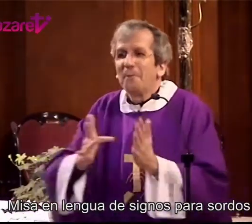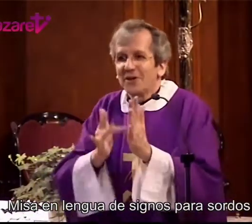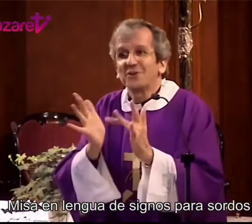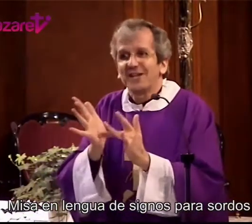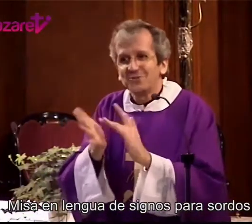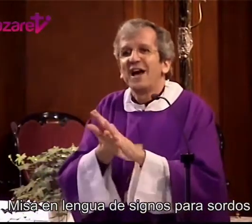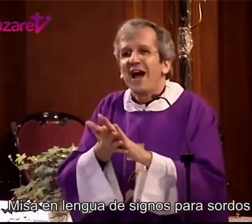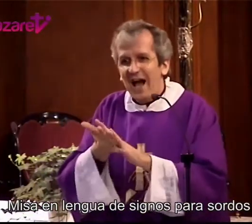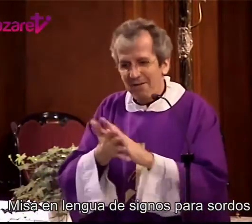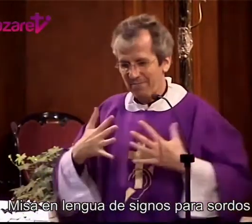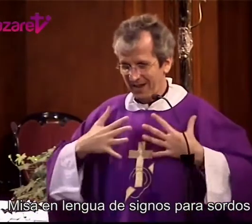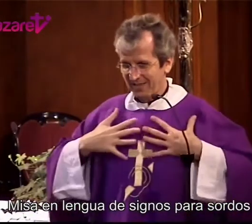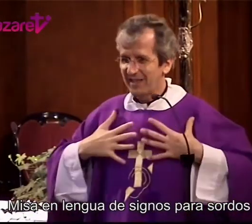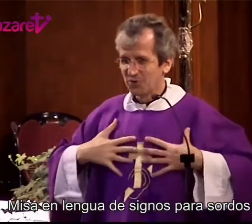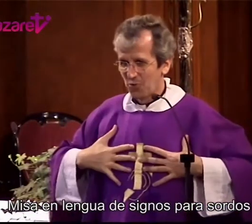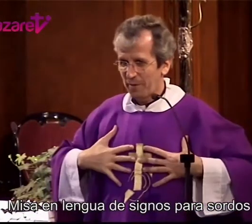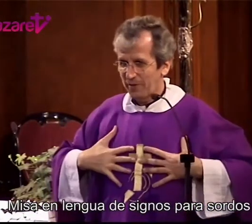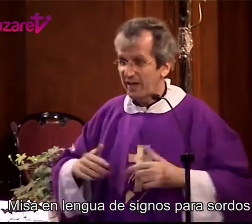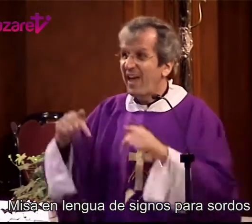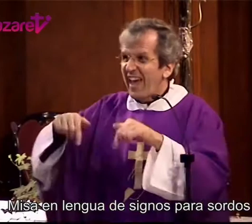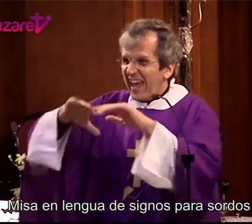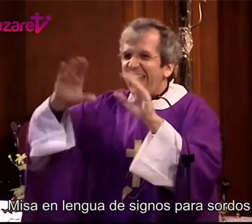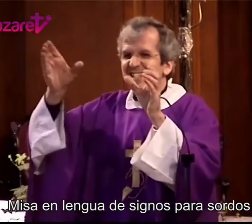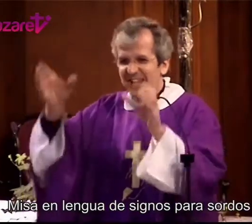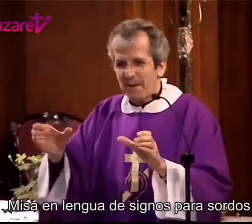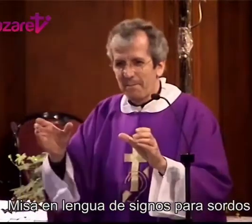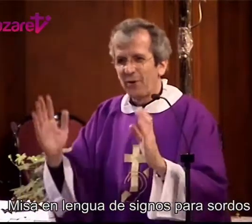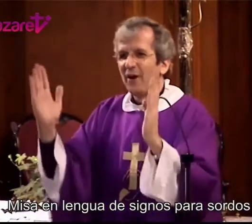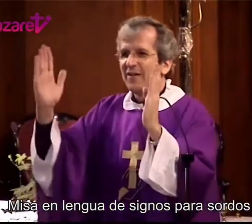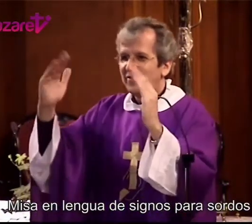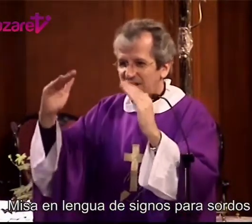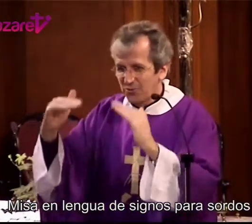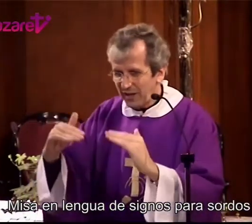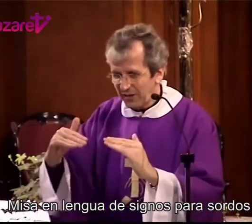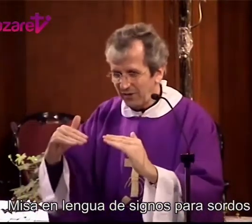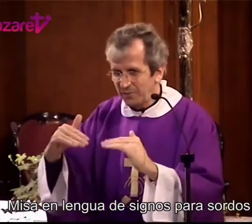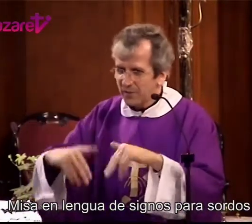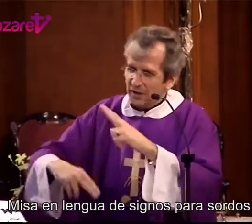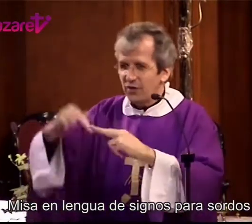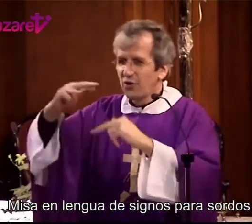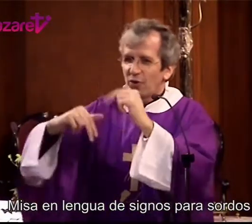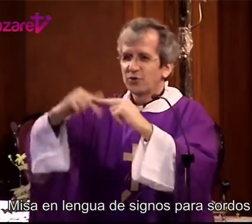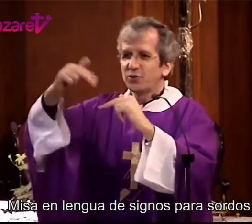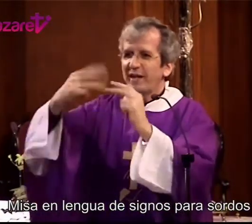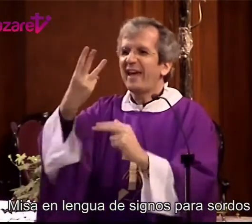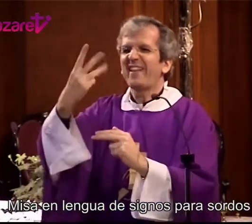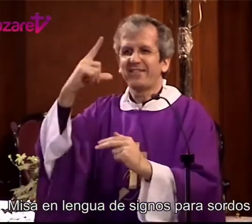eso Jesús hablaba de su cuerpo, dice, este templo, destruidlo y yo lo construiré en